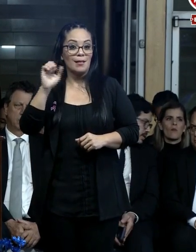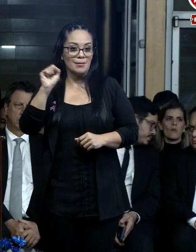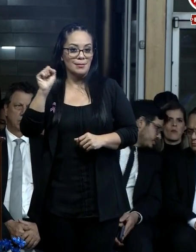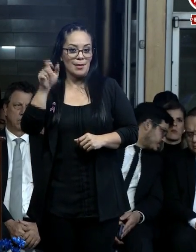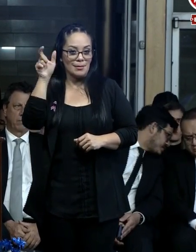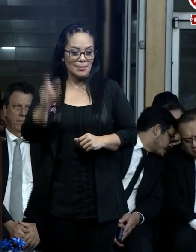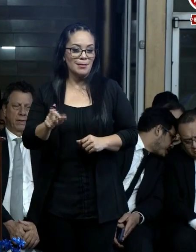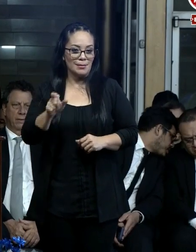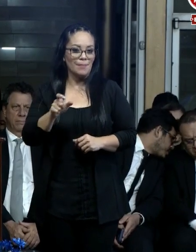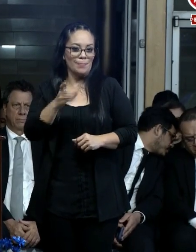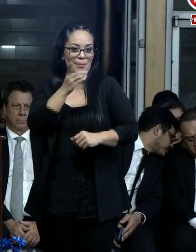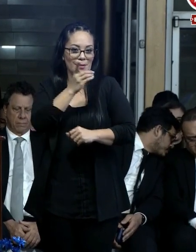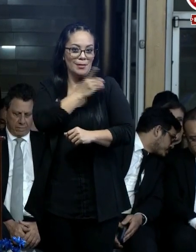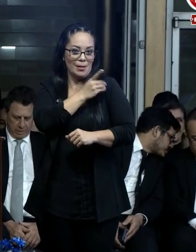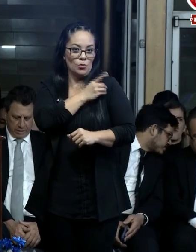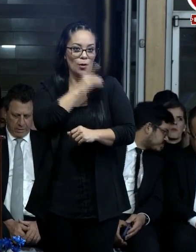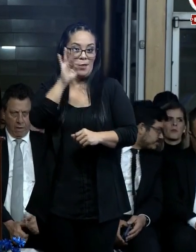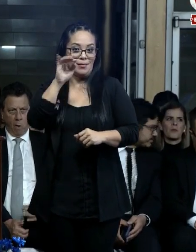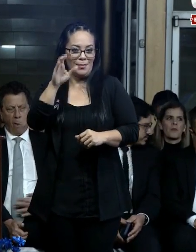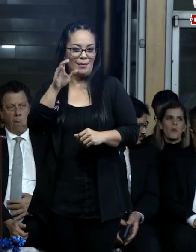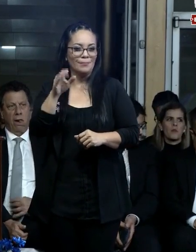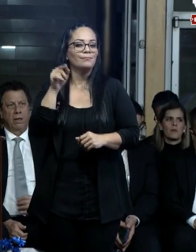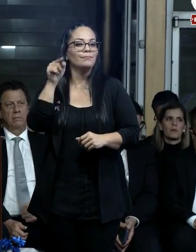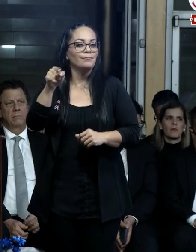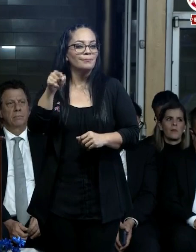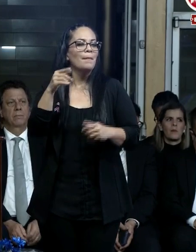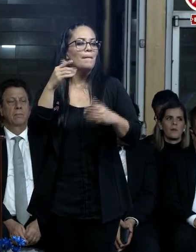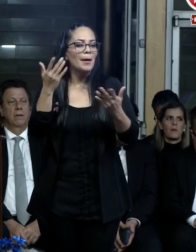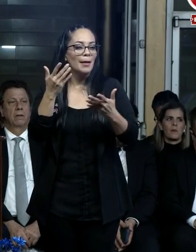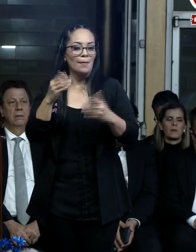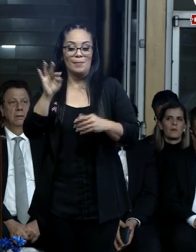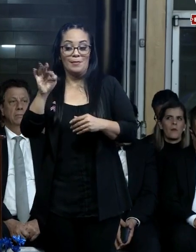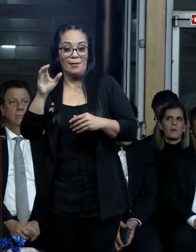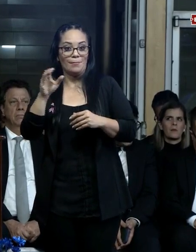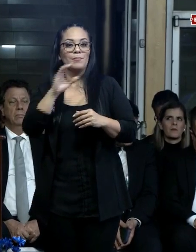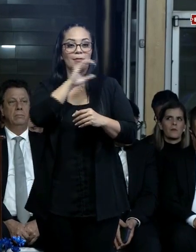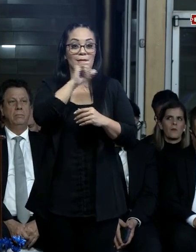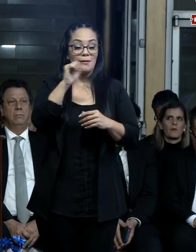Sánchez para que el TEC y la Caja